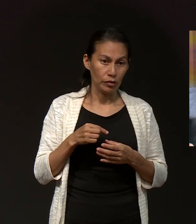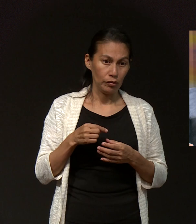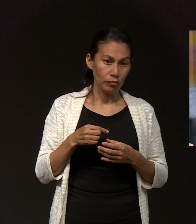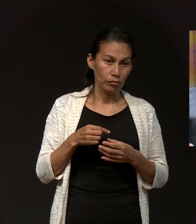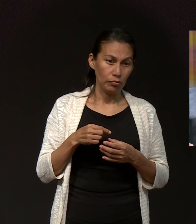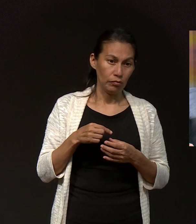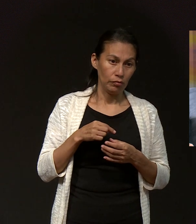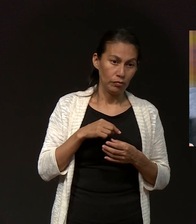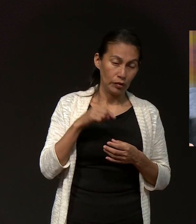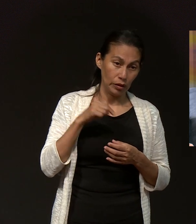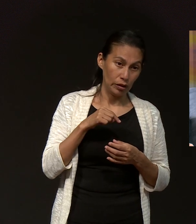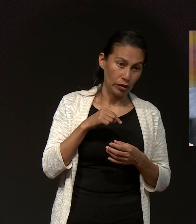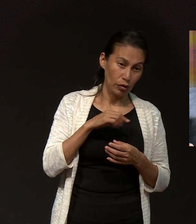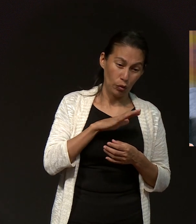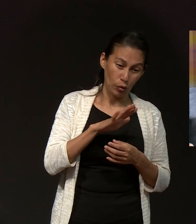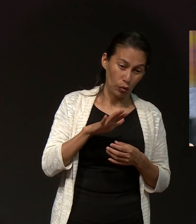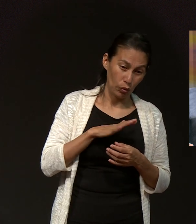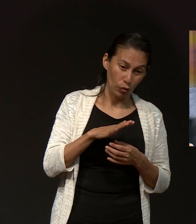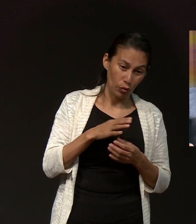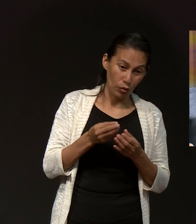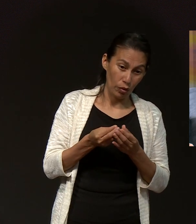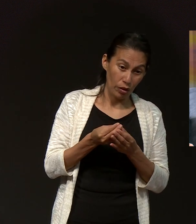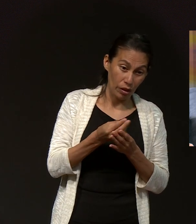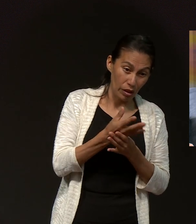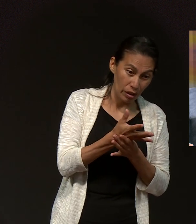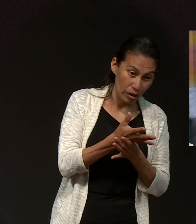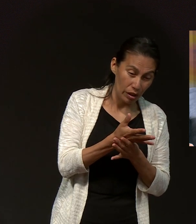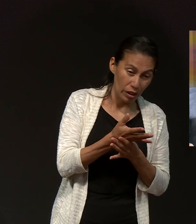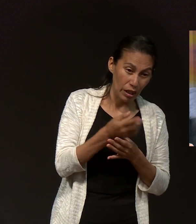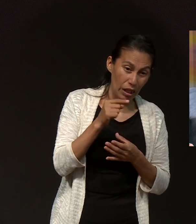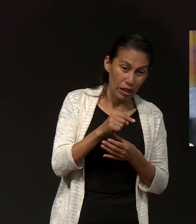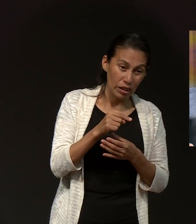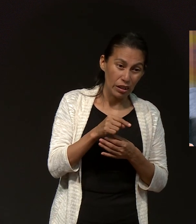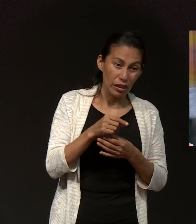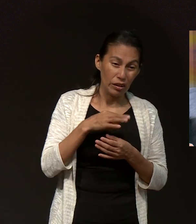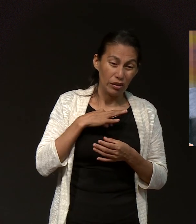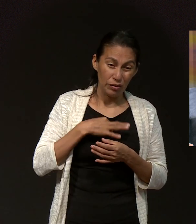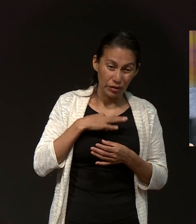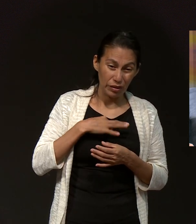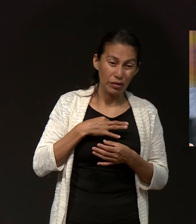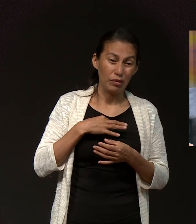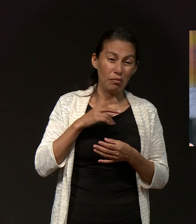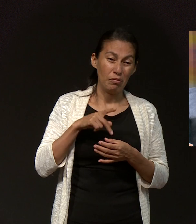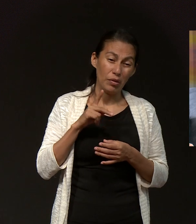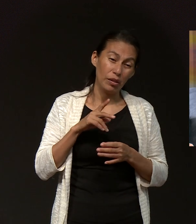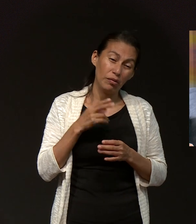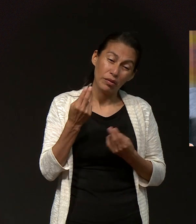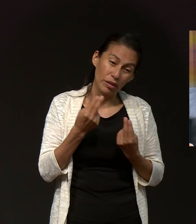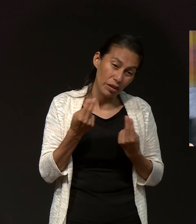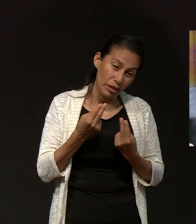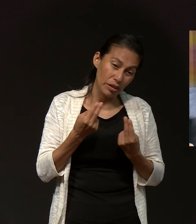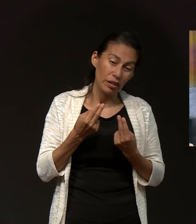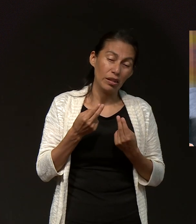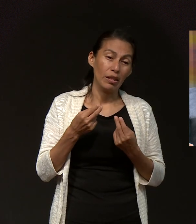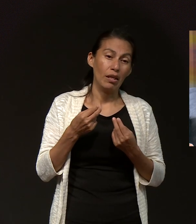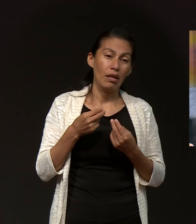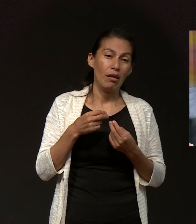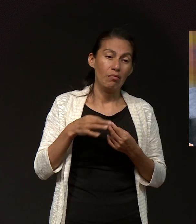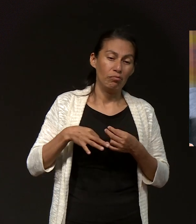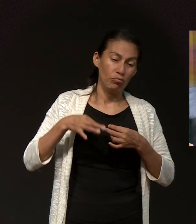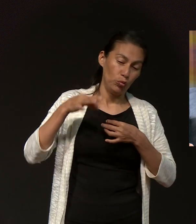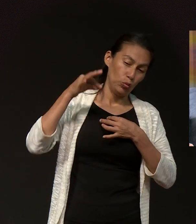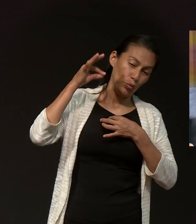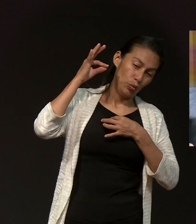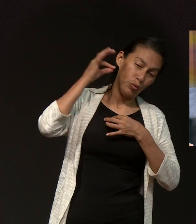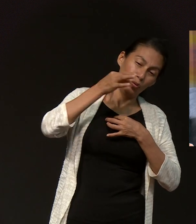aséptica, porque cualquier cosa que entre ahí puede infectar. Pero bueno, es digamos